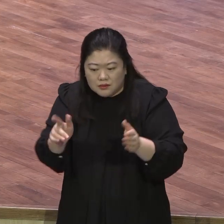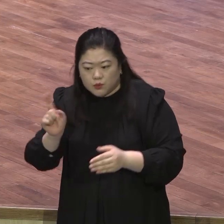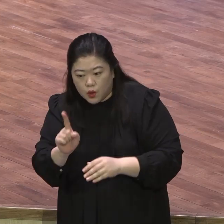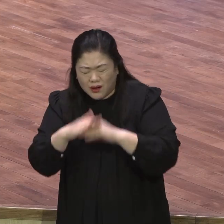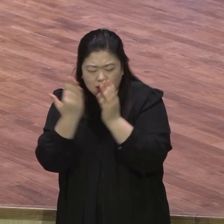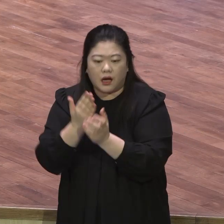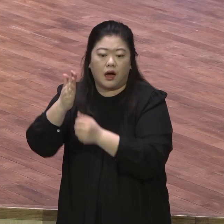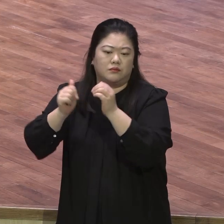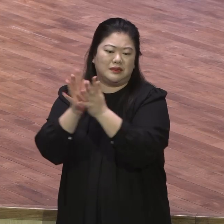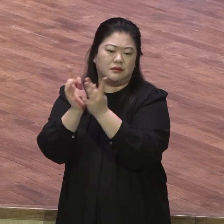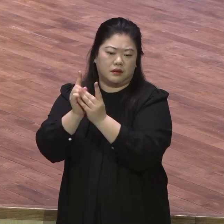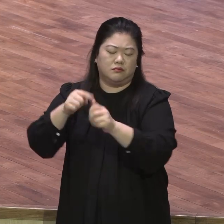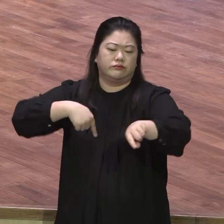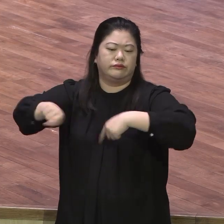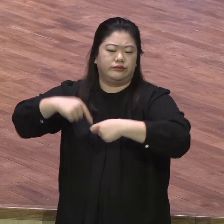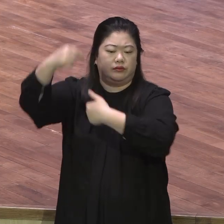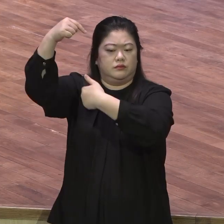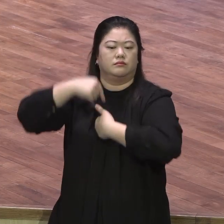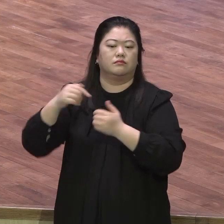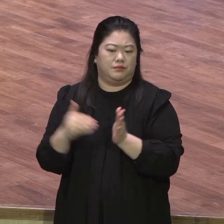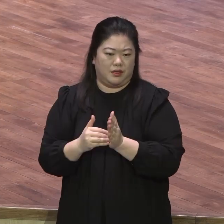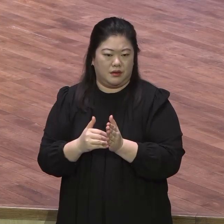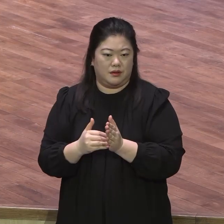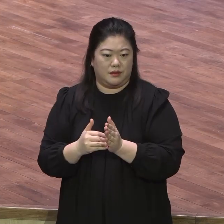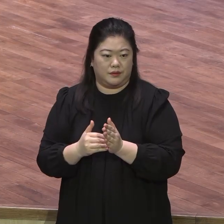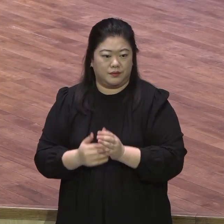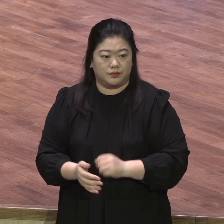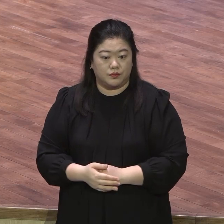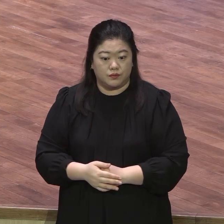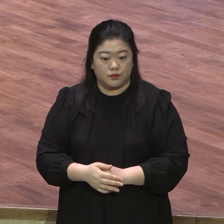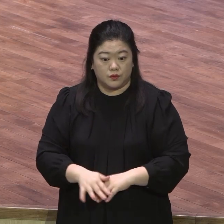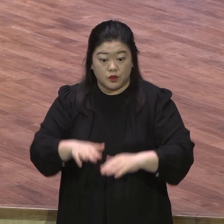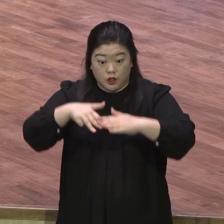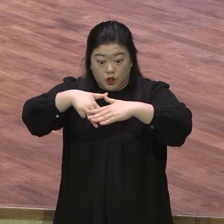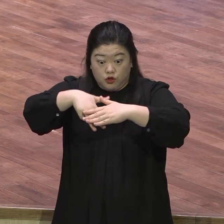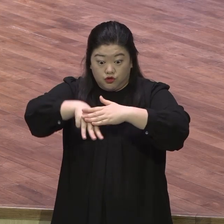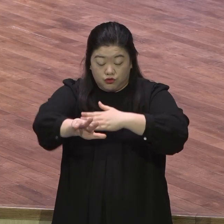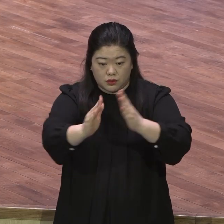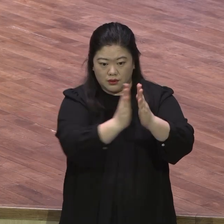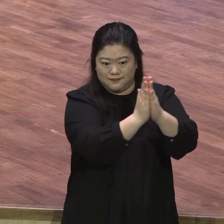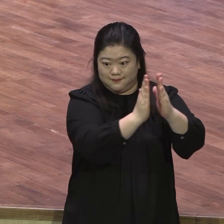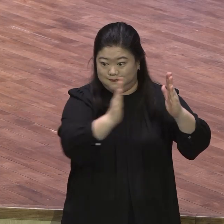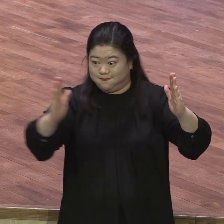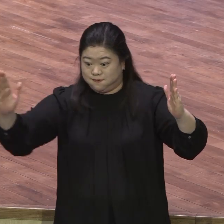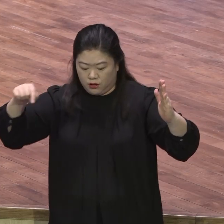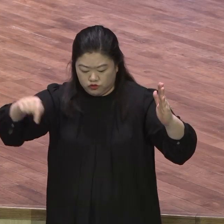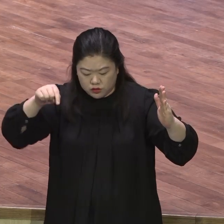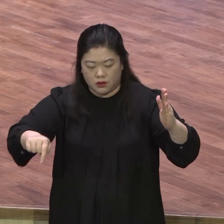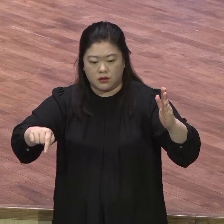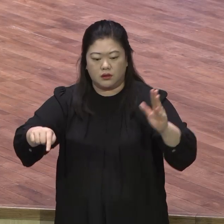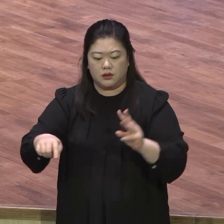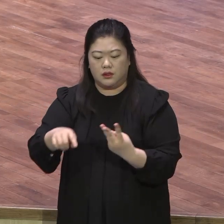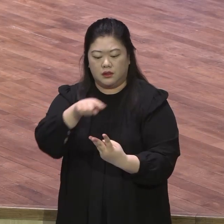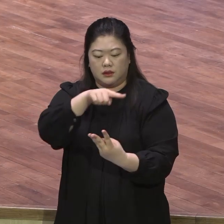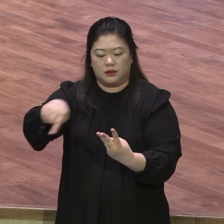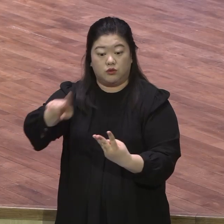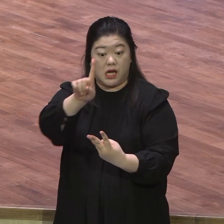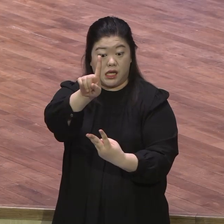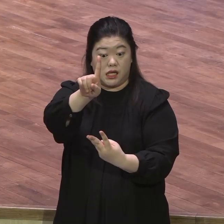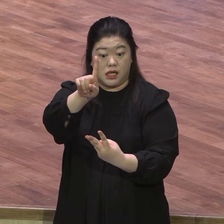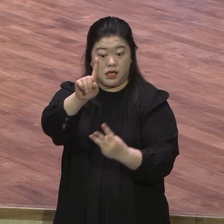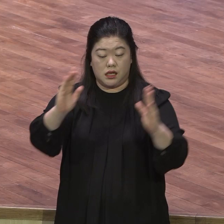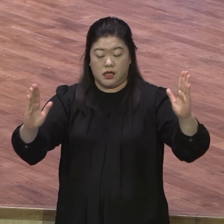지어야 하는지 내용까지. 출입국기 3분의 1이다. 성전 짓는 거. 교회 짓는 거. 지금 그렇게